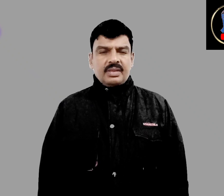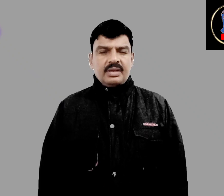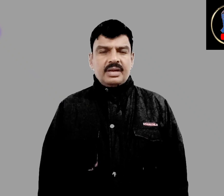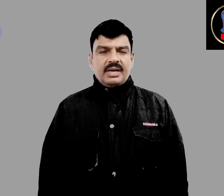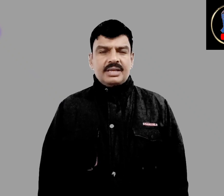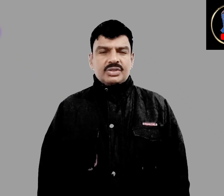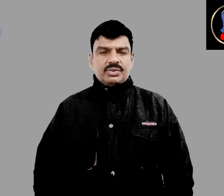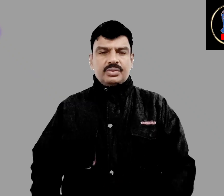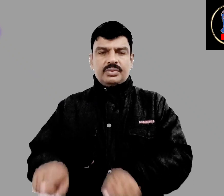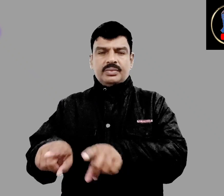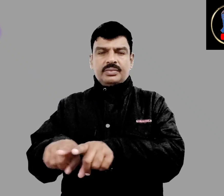आल्सो,